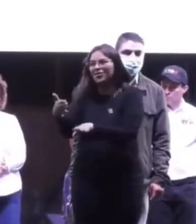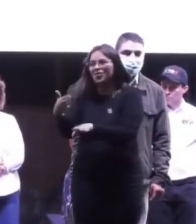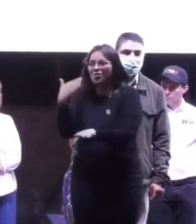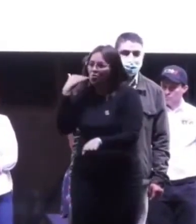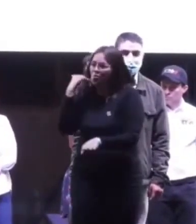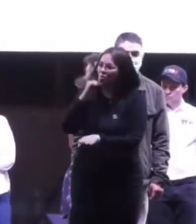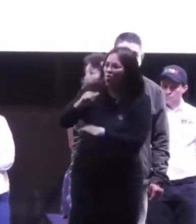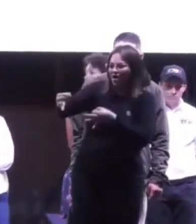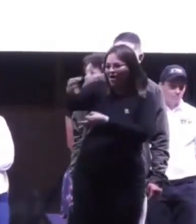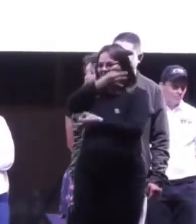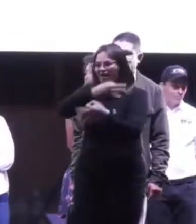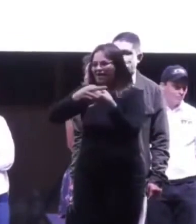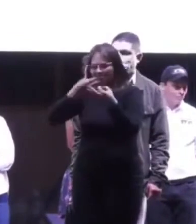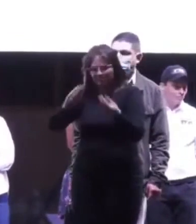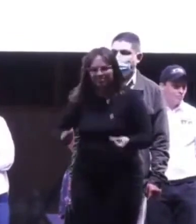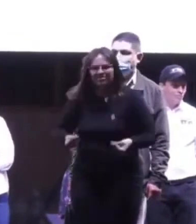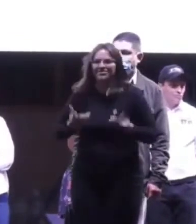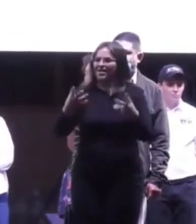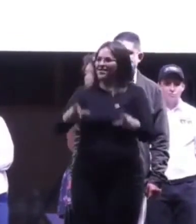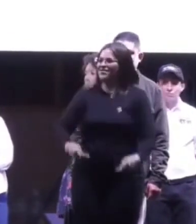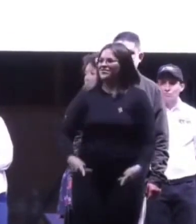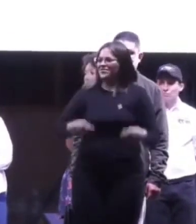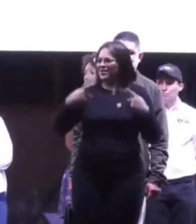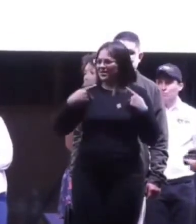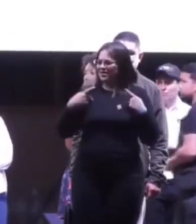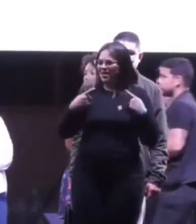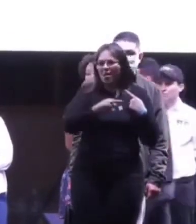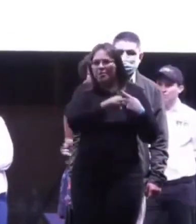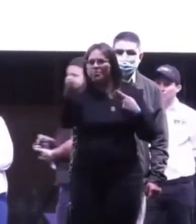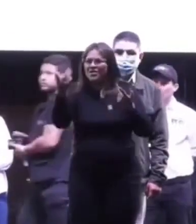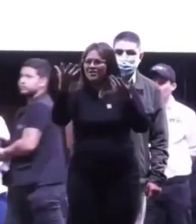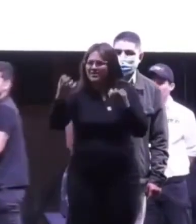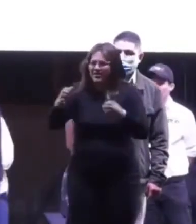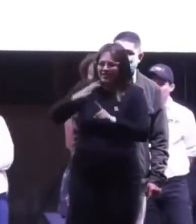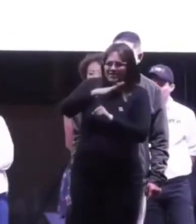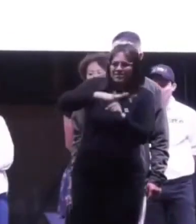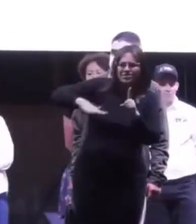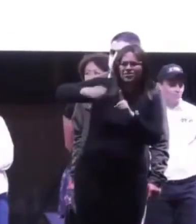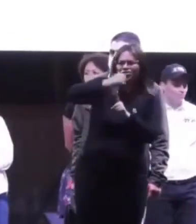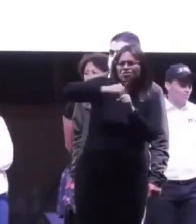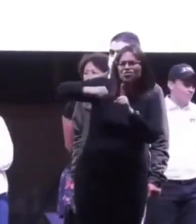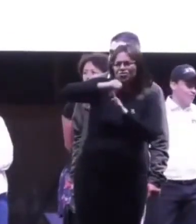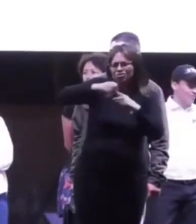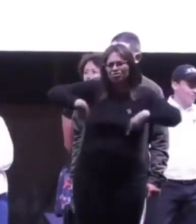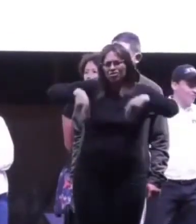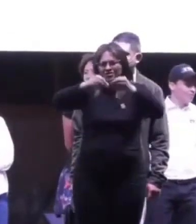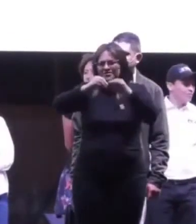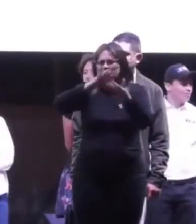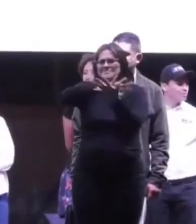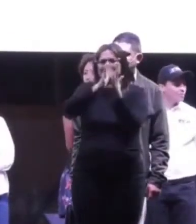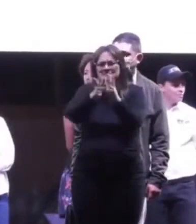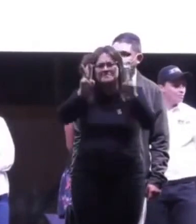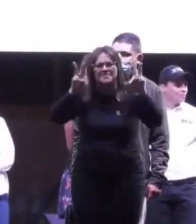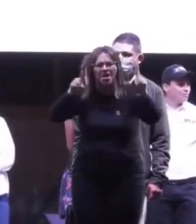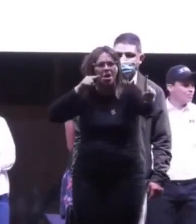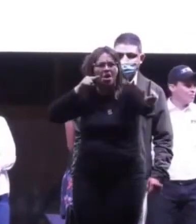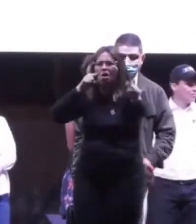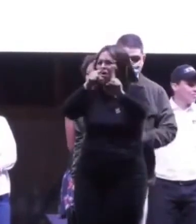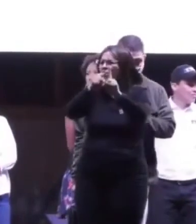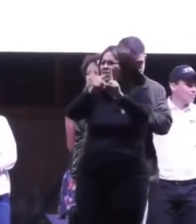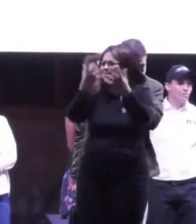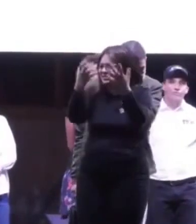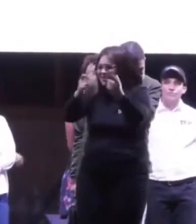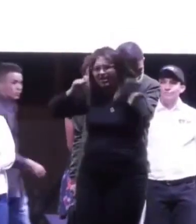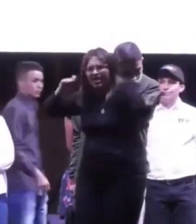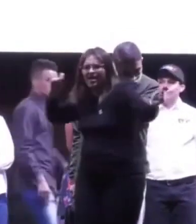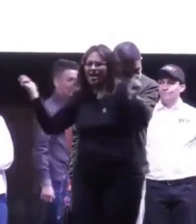vida. Si queremos una sociedad pacífica como objetivo, si queremos un